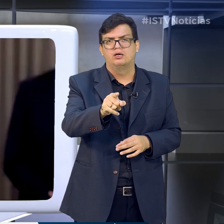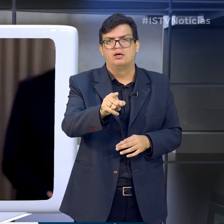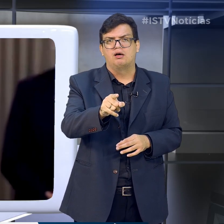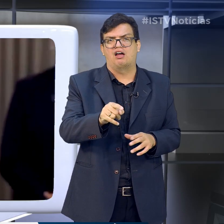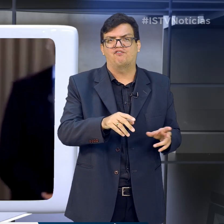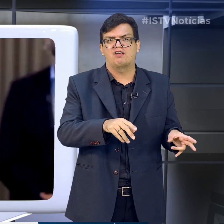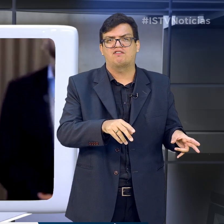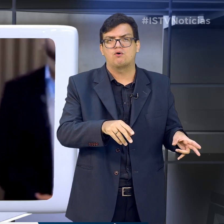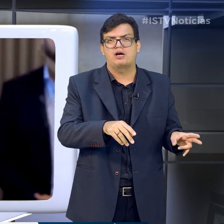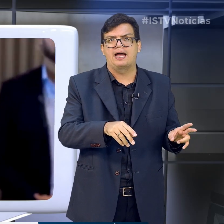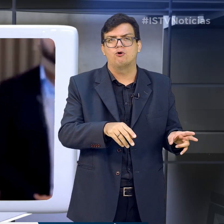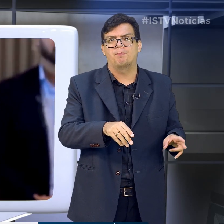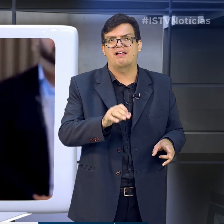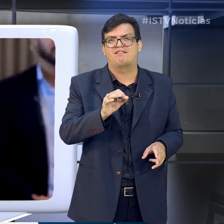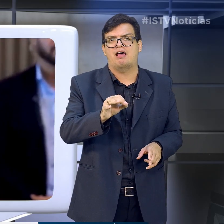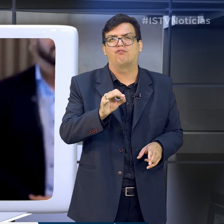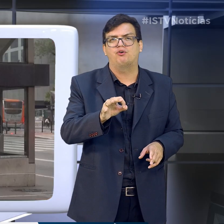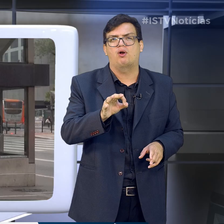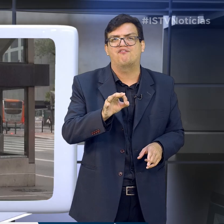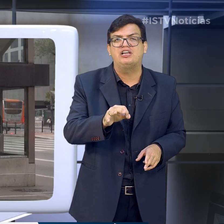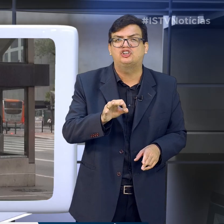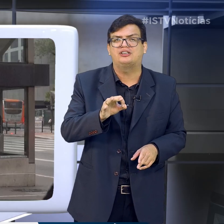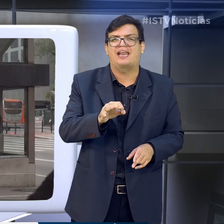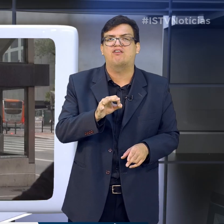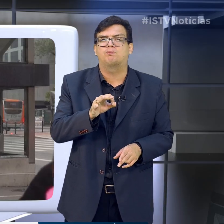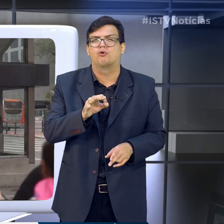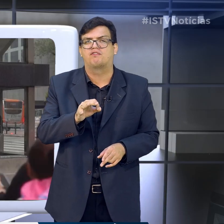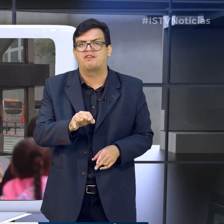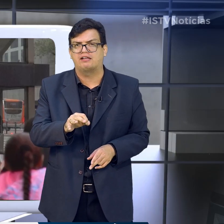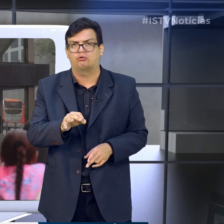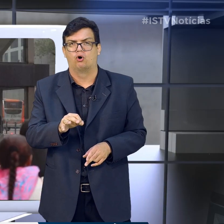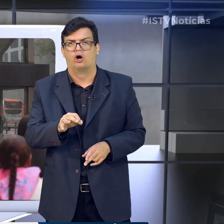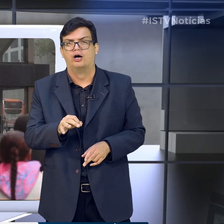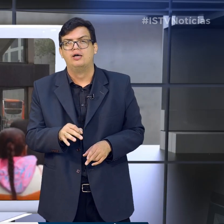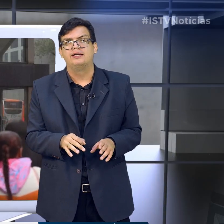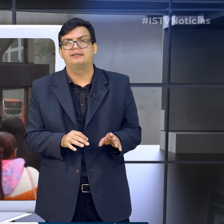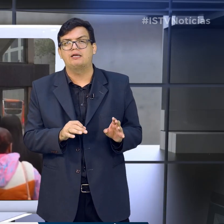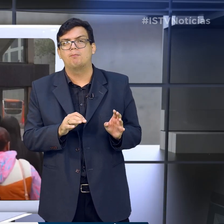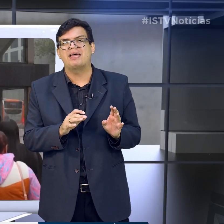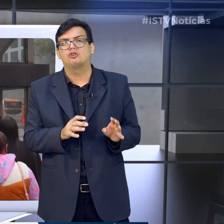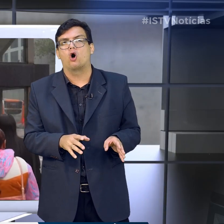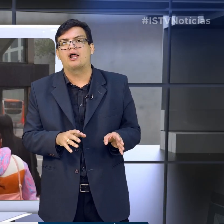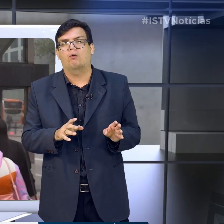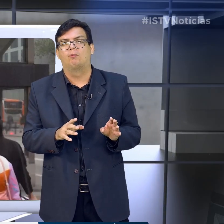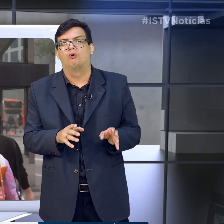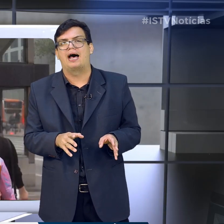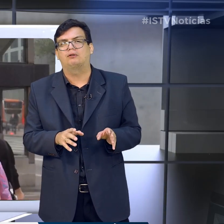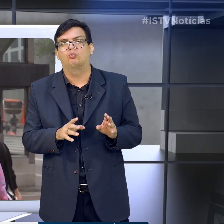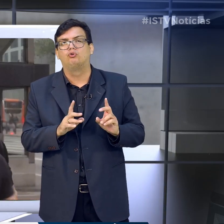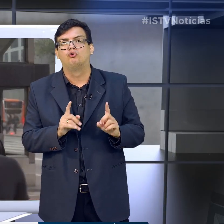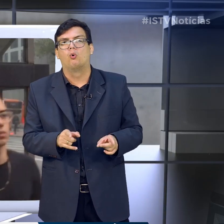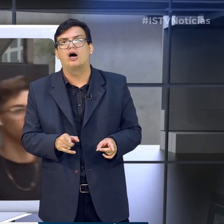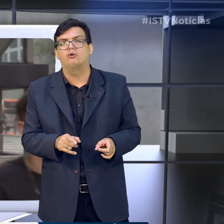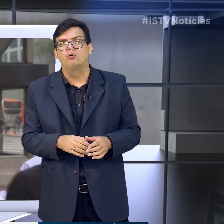a inflação caiu para 0,23% e tem o menor acumulado no ano